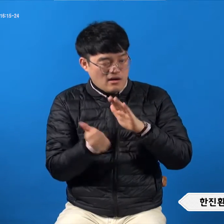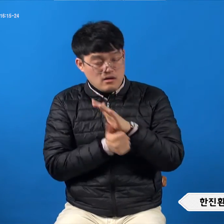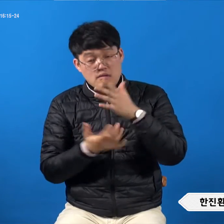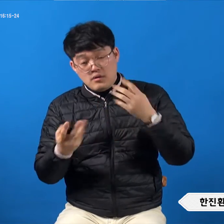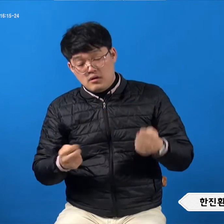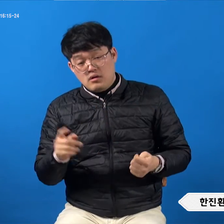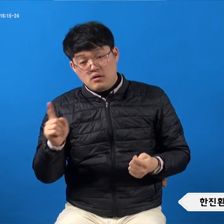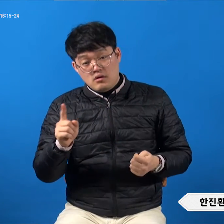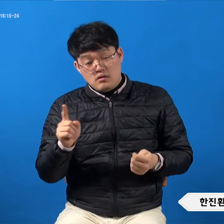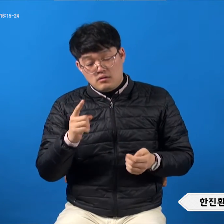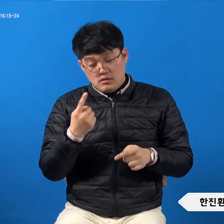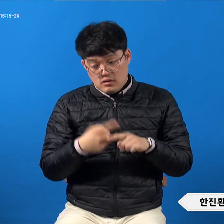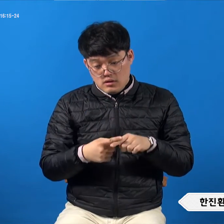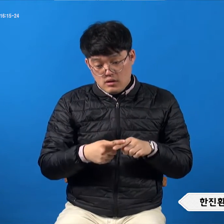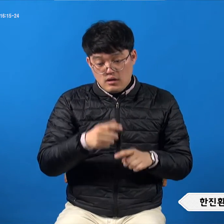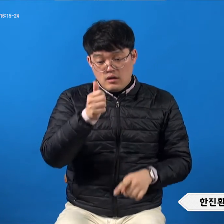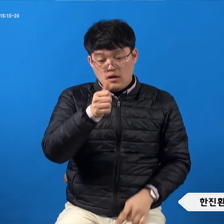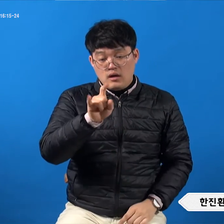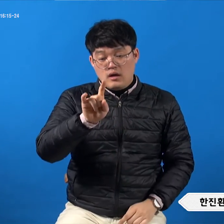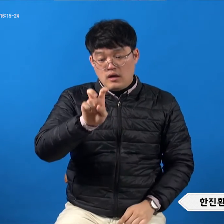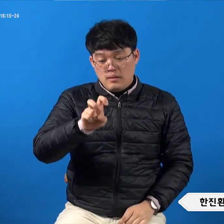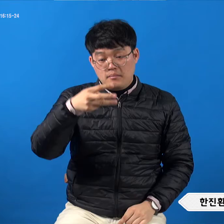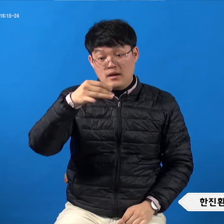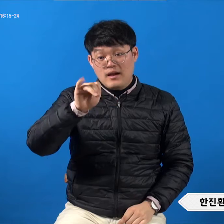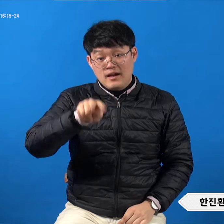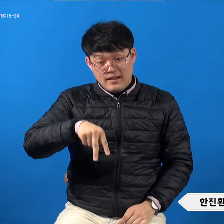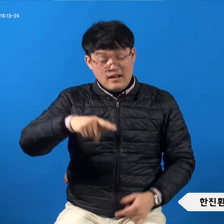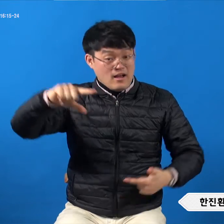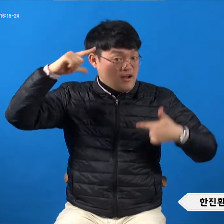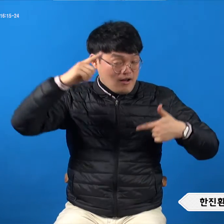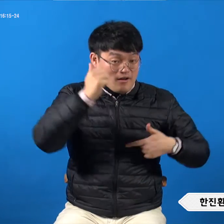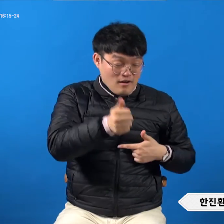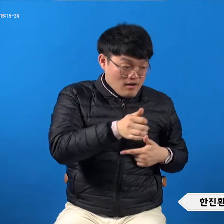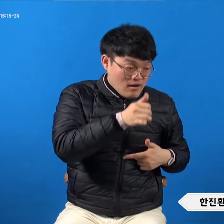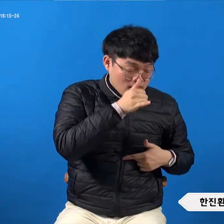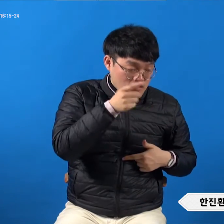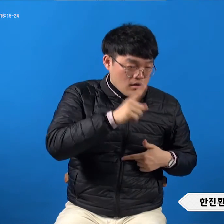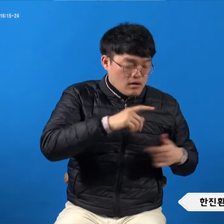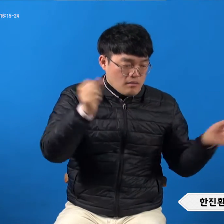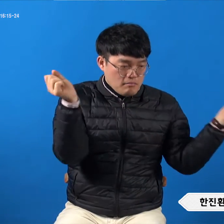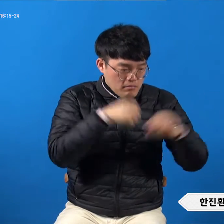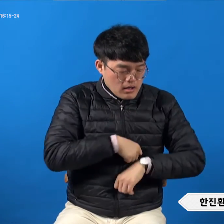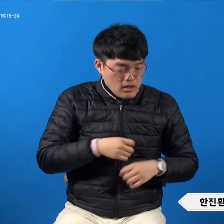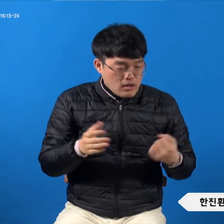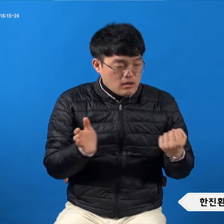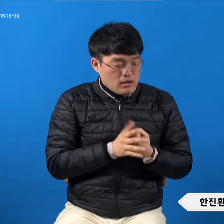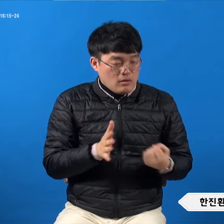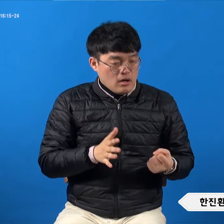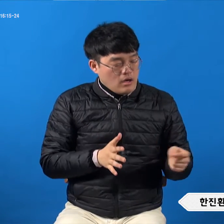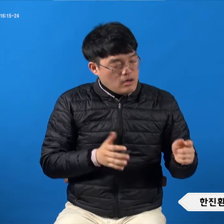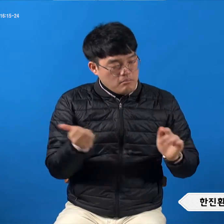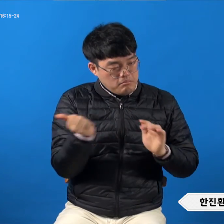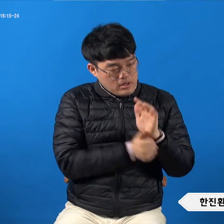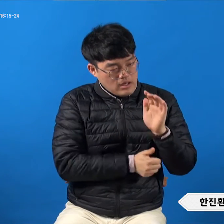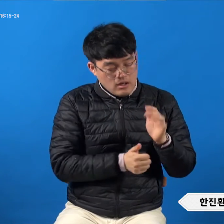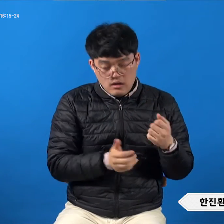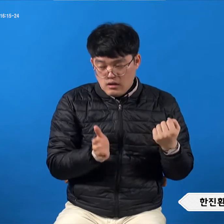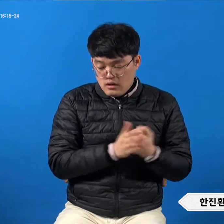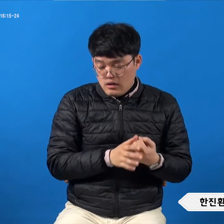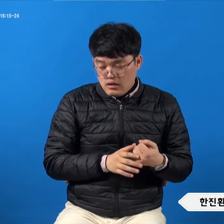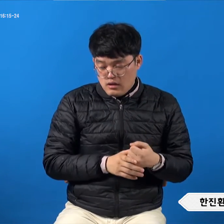주연을 맡았는데 그게 처참하게 실패를 해버렸습니다. 도피하다시피 군에 입대를 했는데 훈련